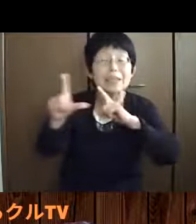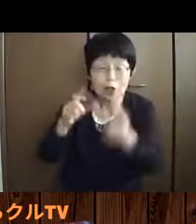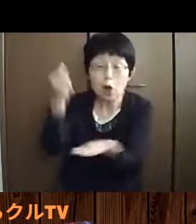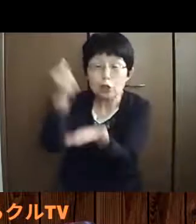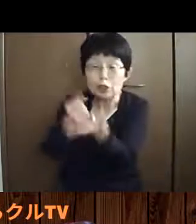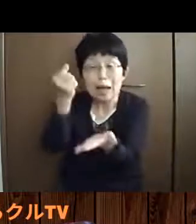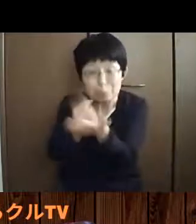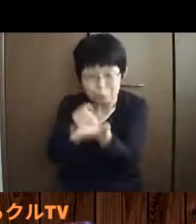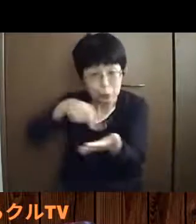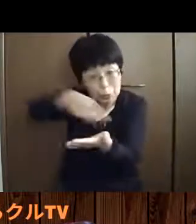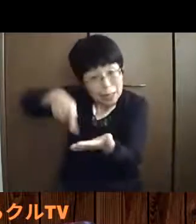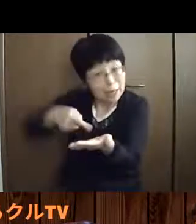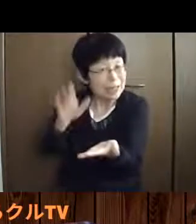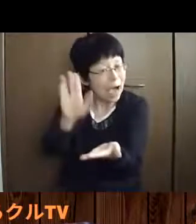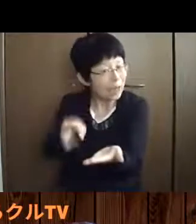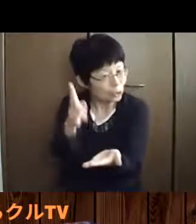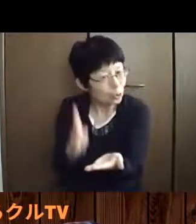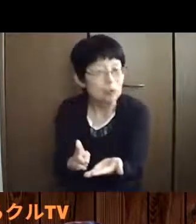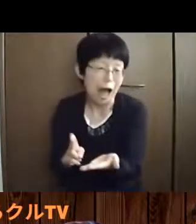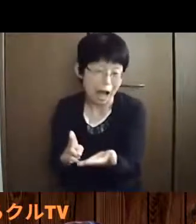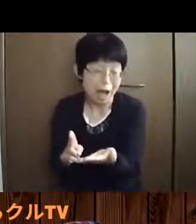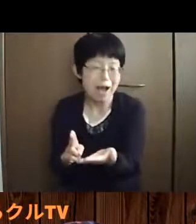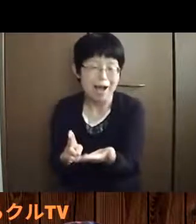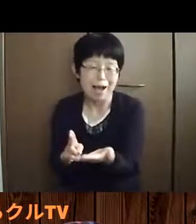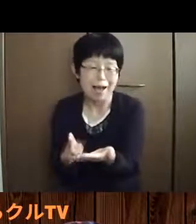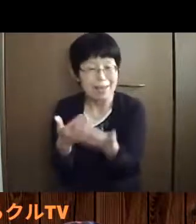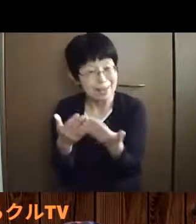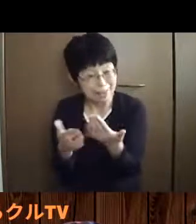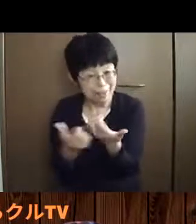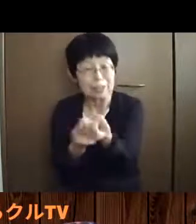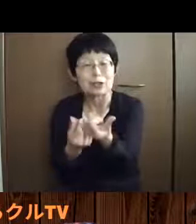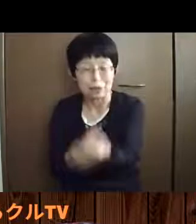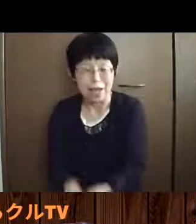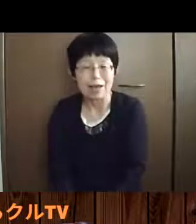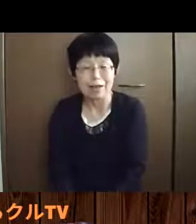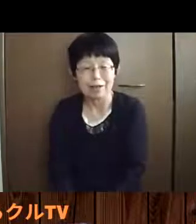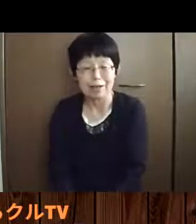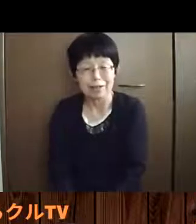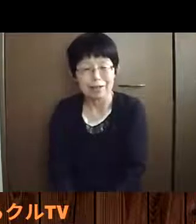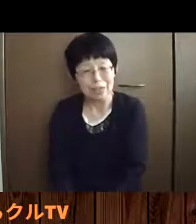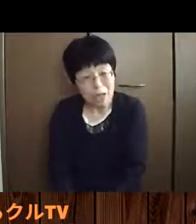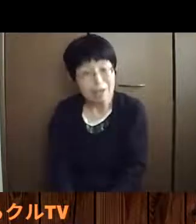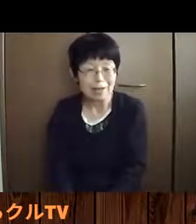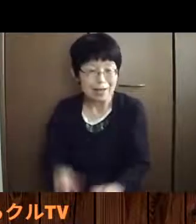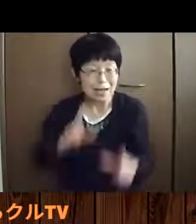うですよね。もしかして出してたりするのかな。 うん、 う